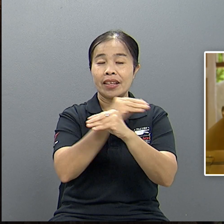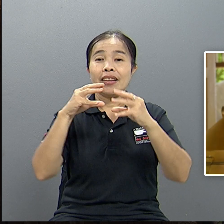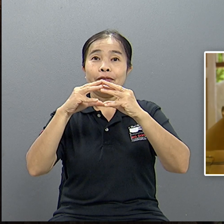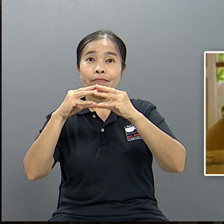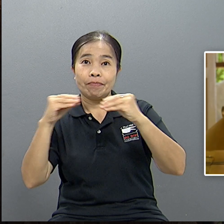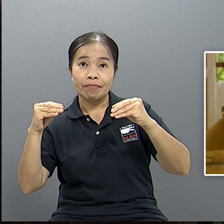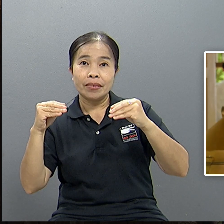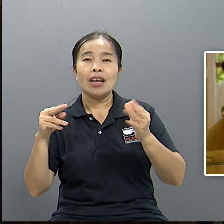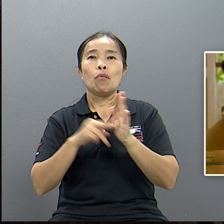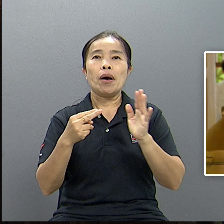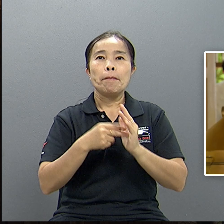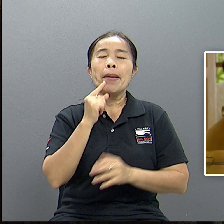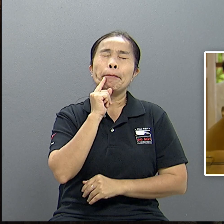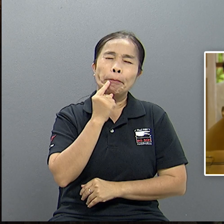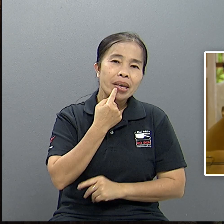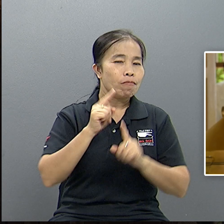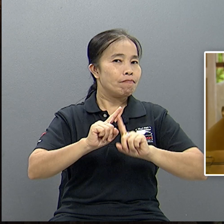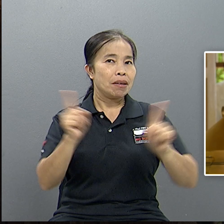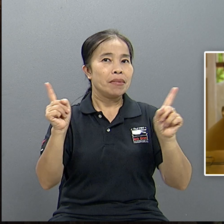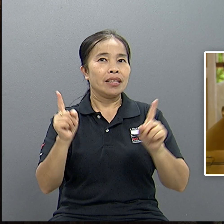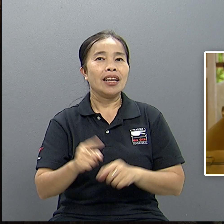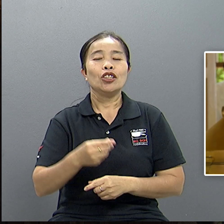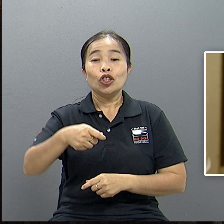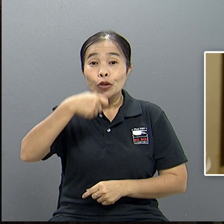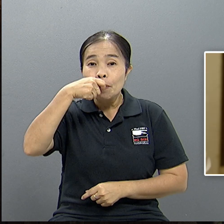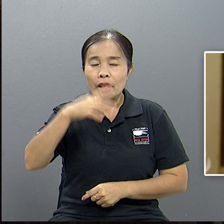เปรี้ยวที่แปลกออกไปชวนชื่นใจมากนะคะ